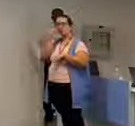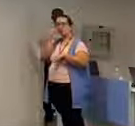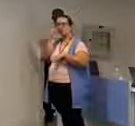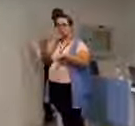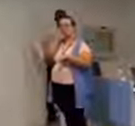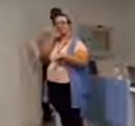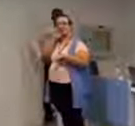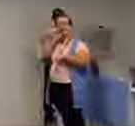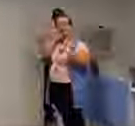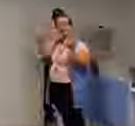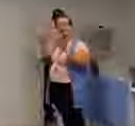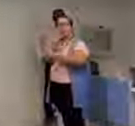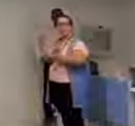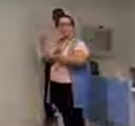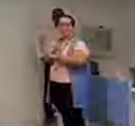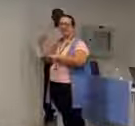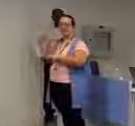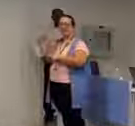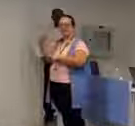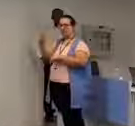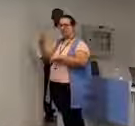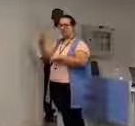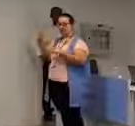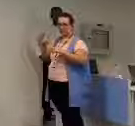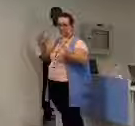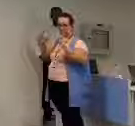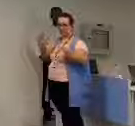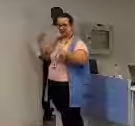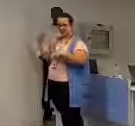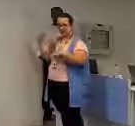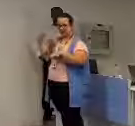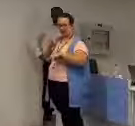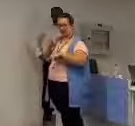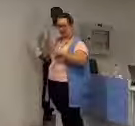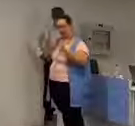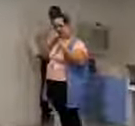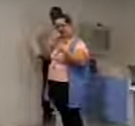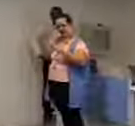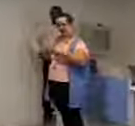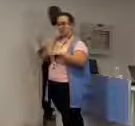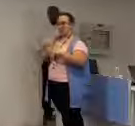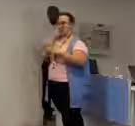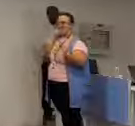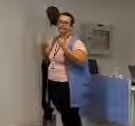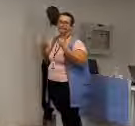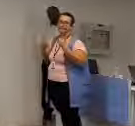espero poder completar esse ciclo com vocês até o final da manufatura, tá bom? Muito obrigado.